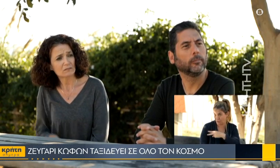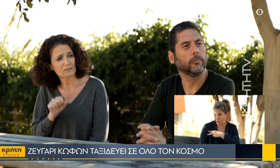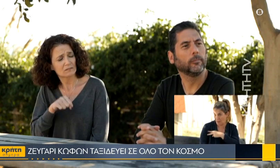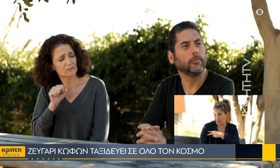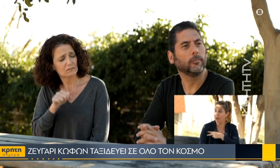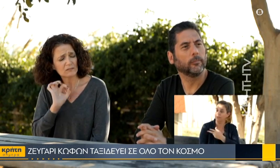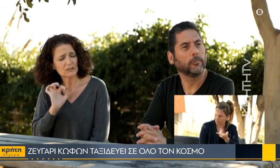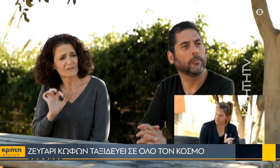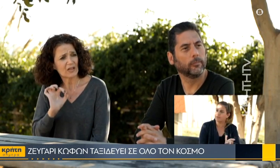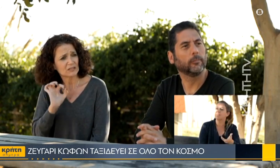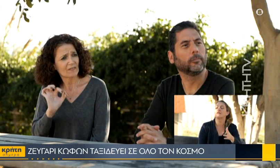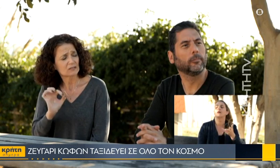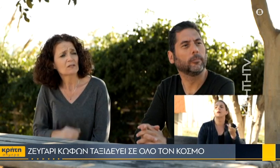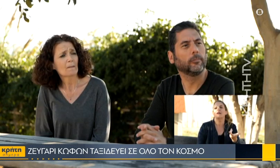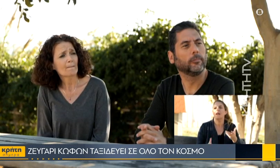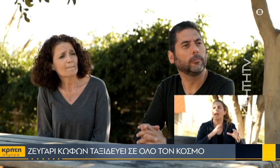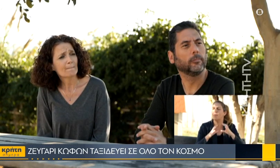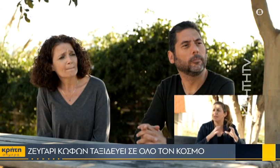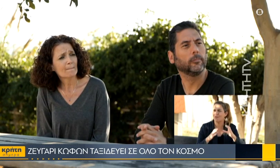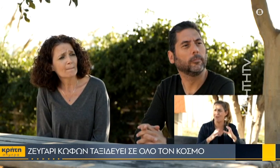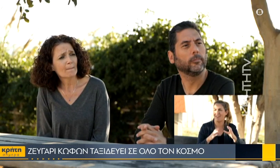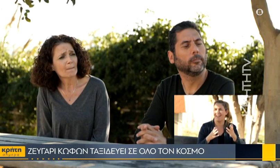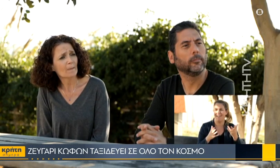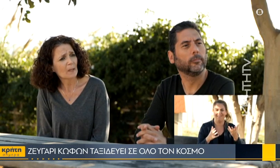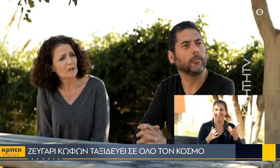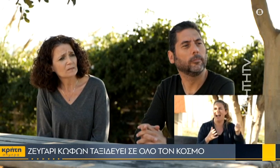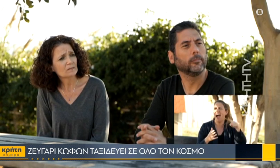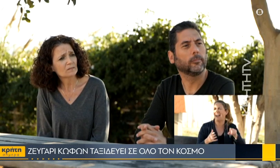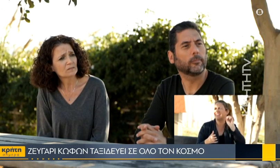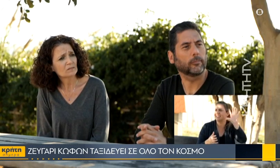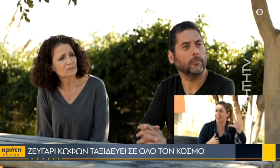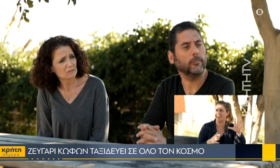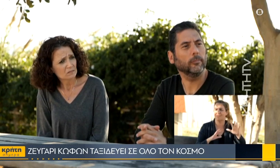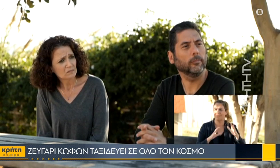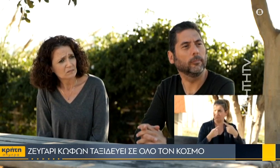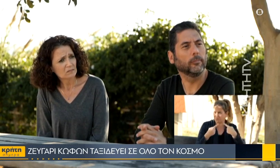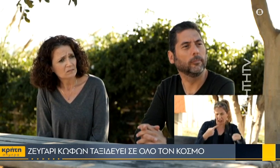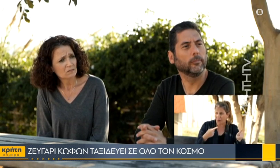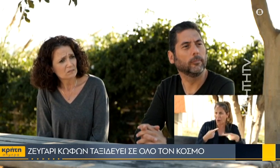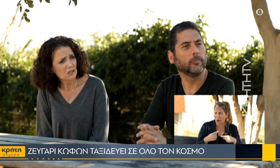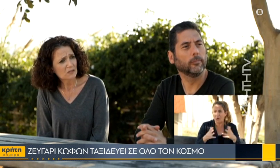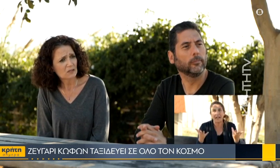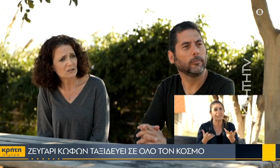χώρες. Πώς είναι η επικοινωνία, τι διαφορετικό παρατηρείτε, κάτι που σας κάνει εντύπωση?